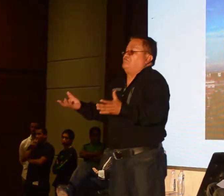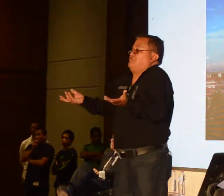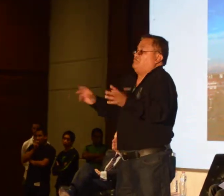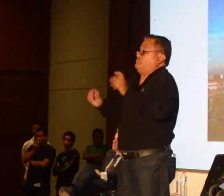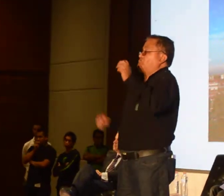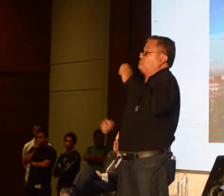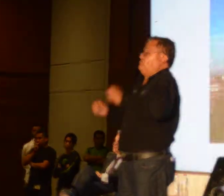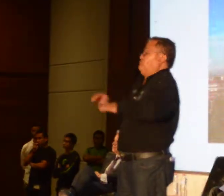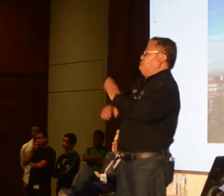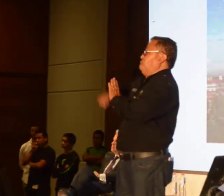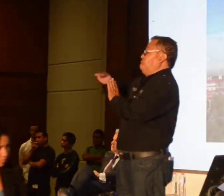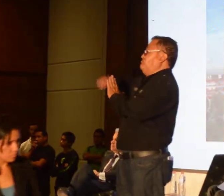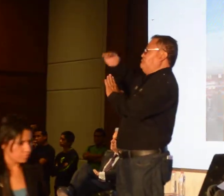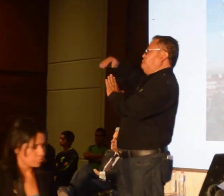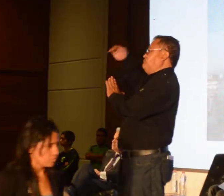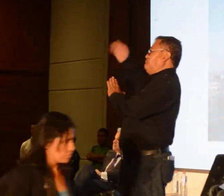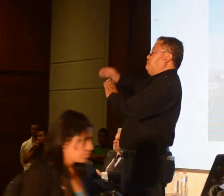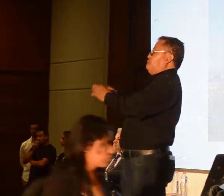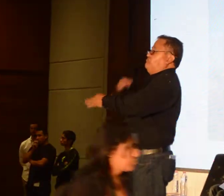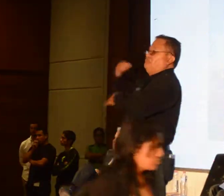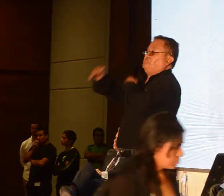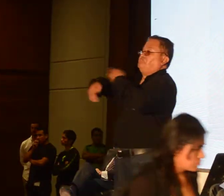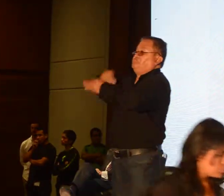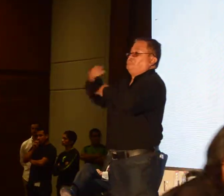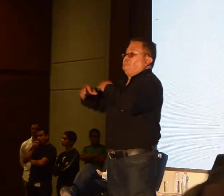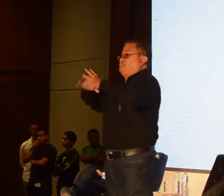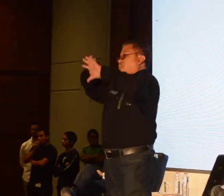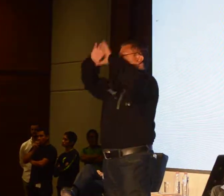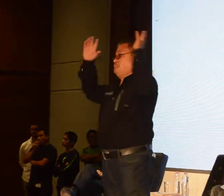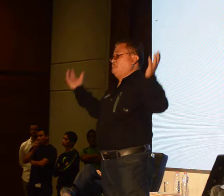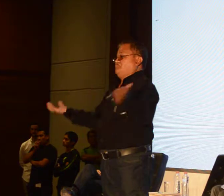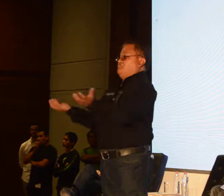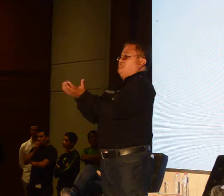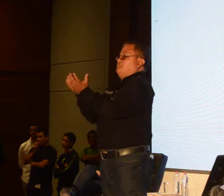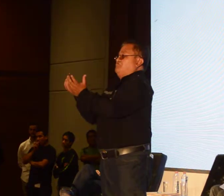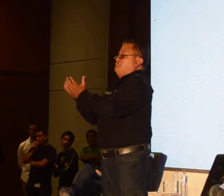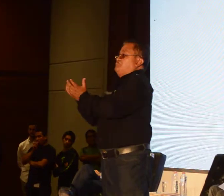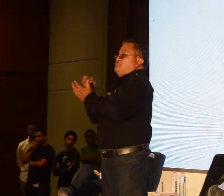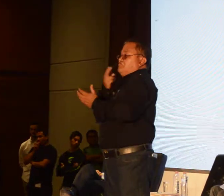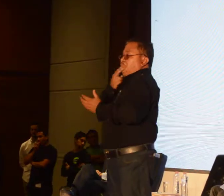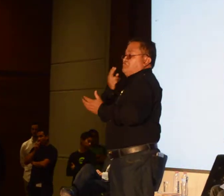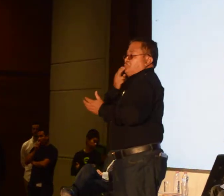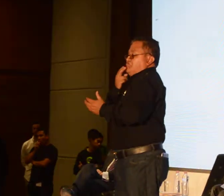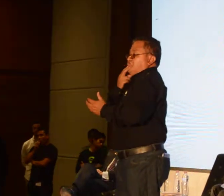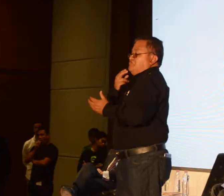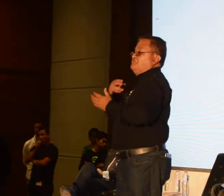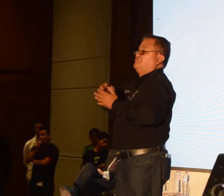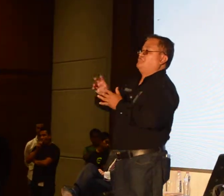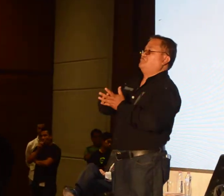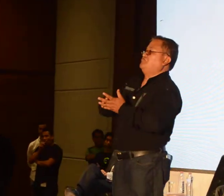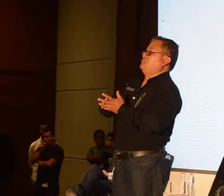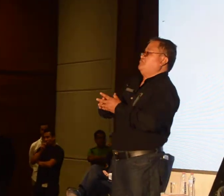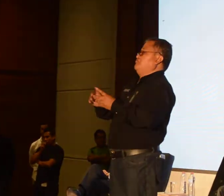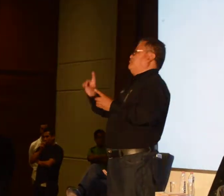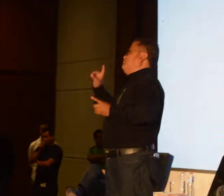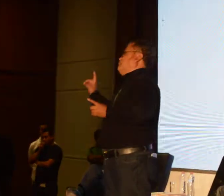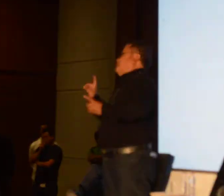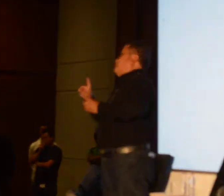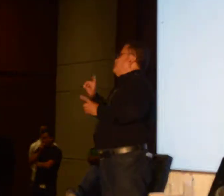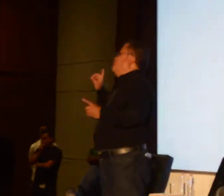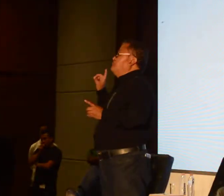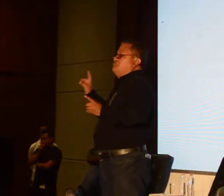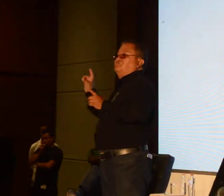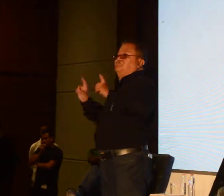no es nueva en muchas partes del mundo, funciona fundamentalmente en países de corte socialdemócrata y tratan